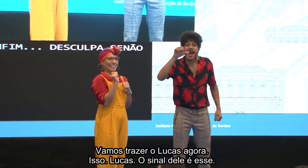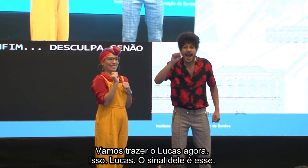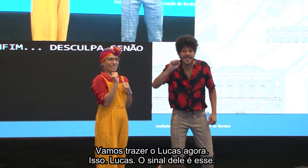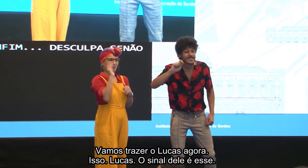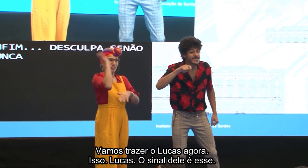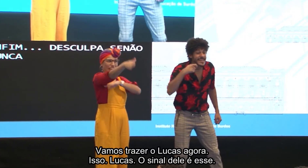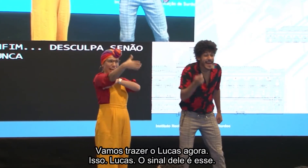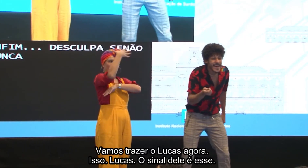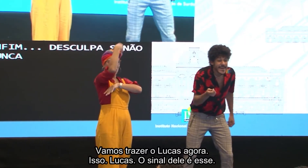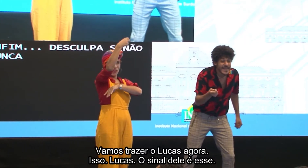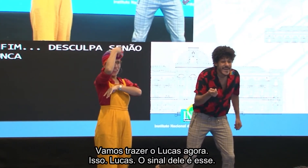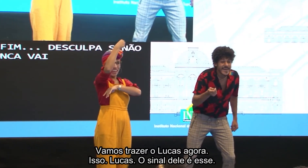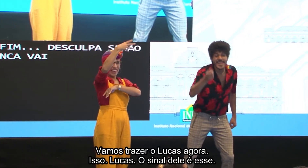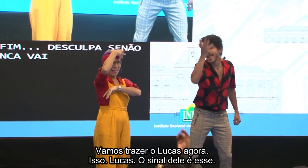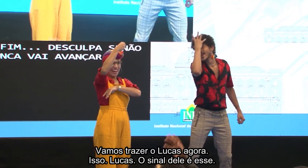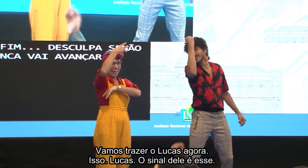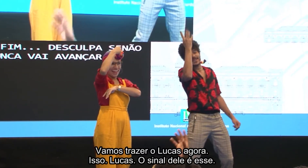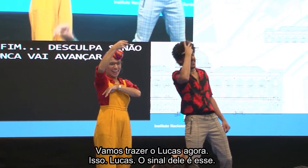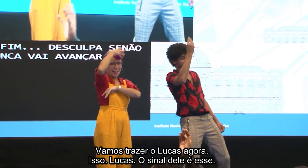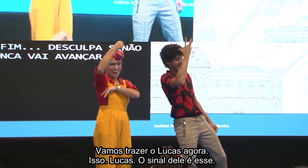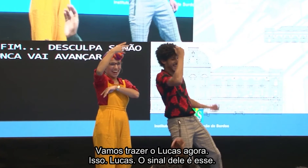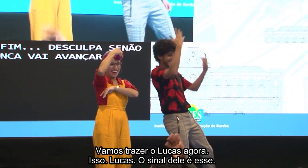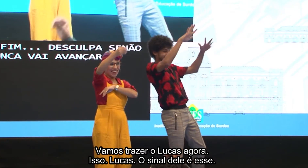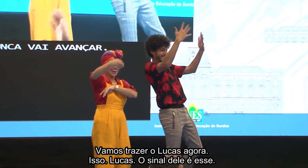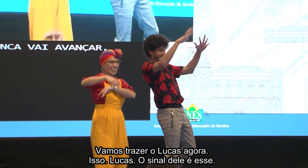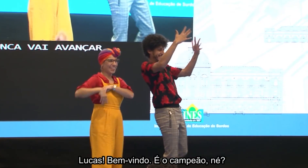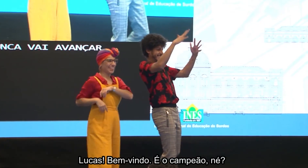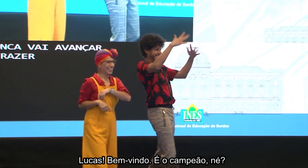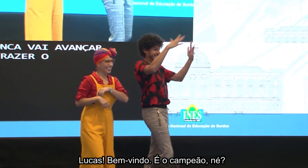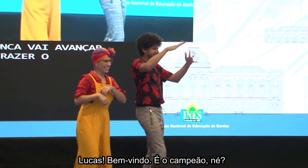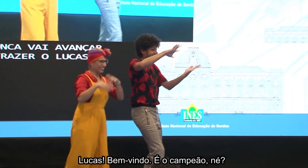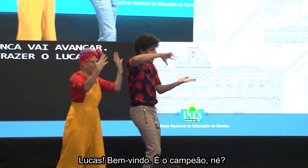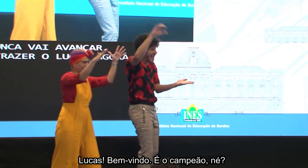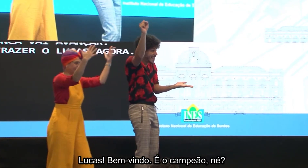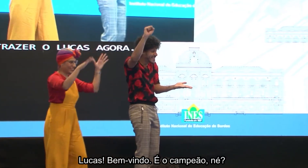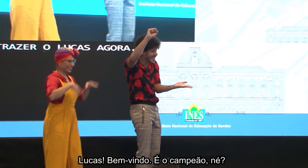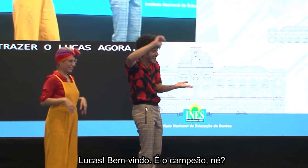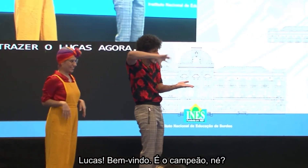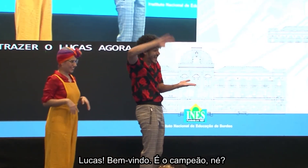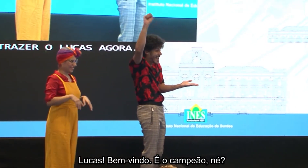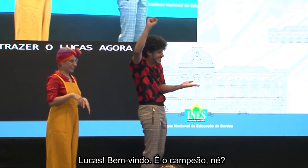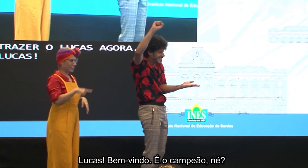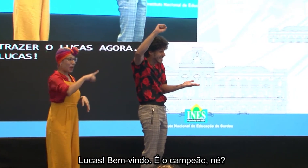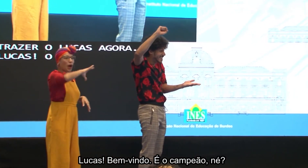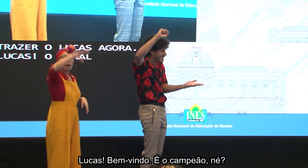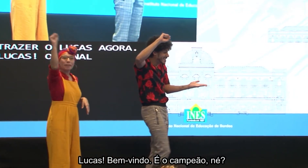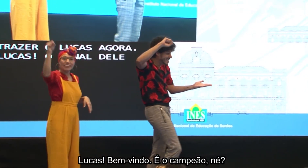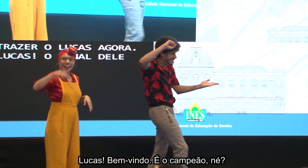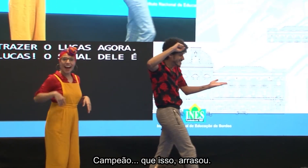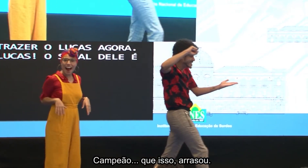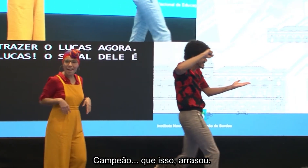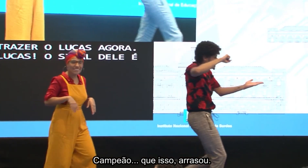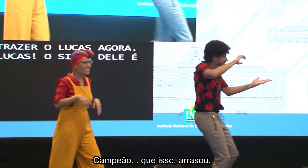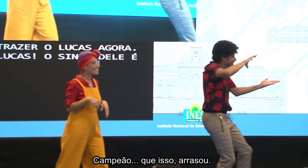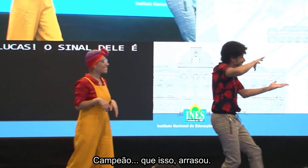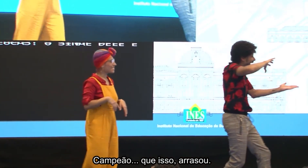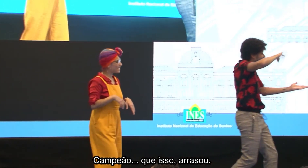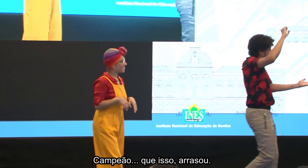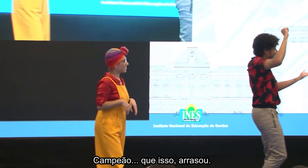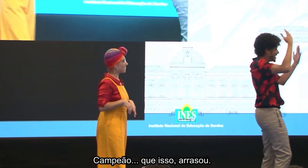Vamos trazer o Lucas agora. Isso, Lucas, o sinal dele é esse. Lucas, bem-vindo. É o campeão, né? Campeão, que